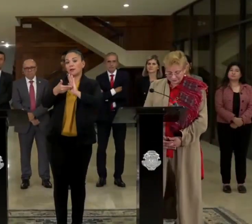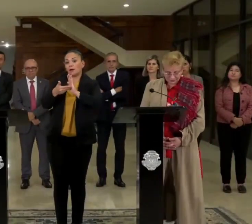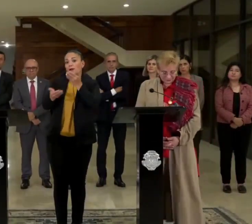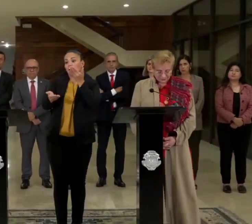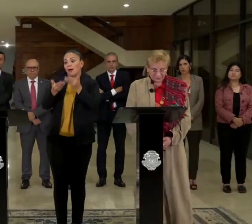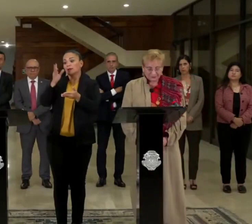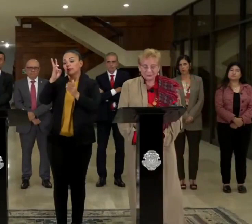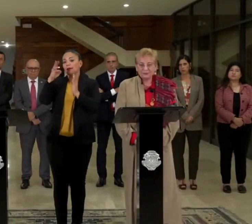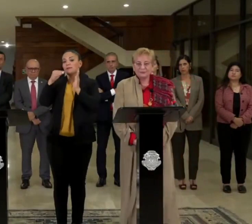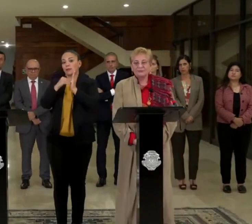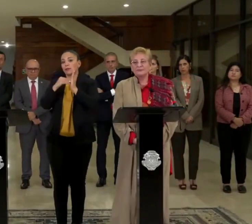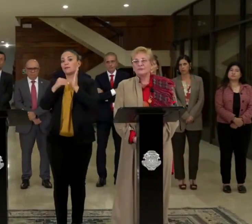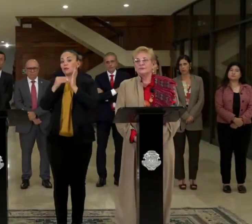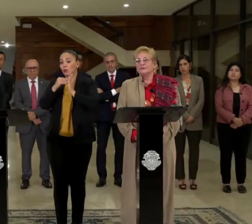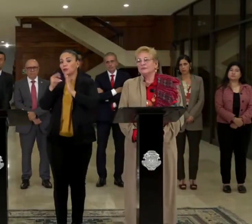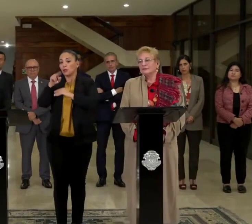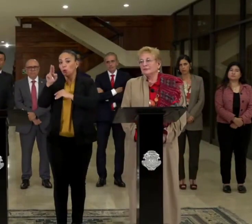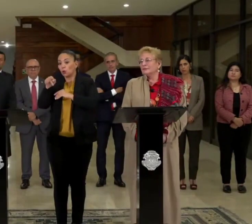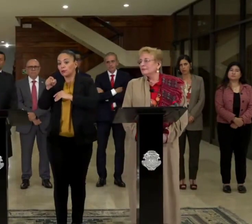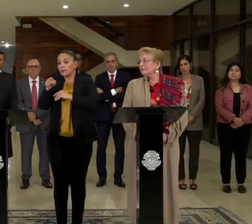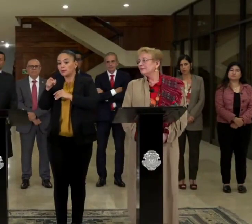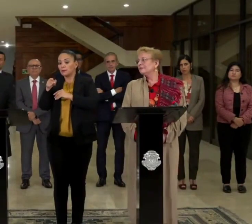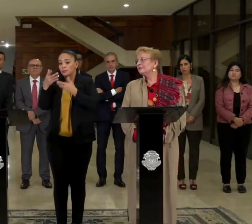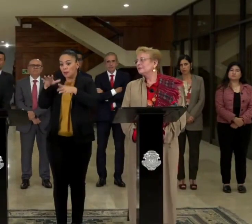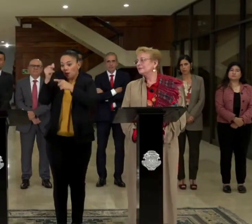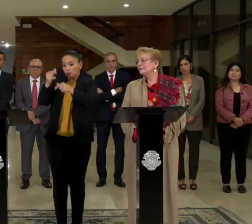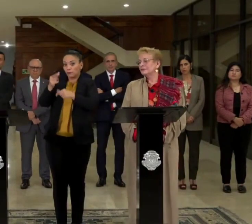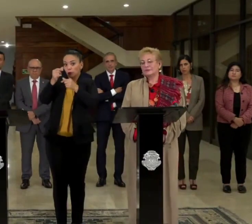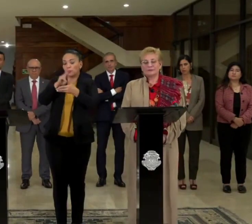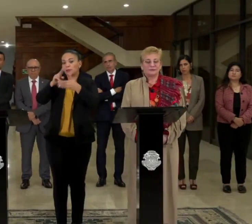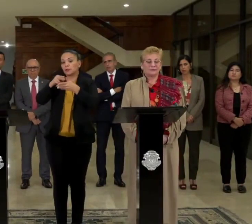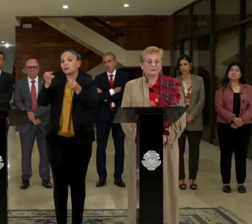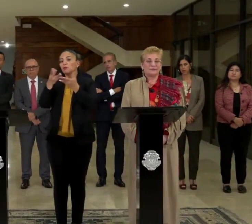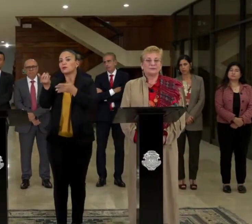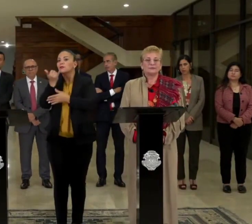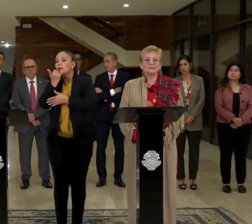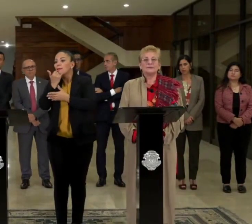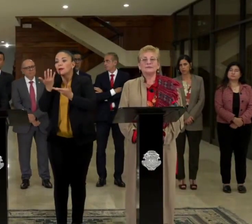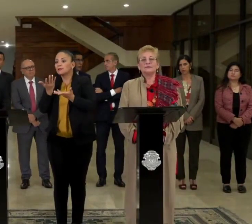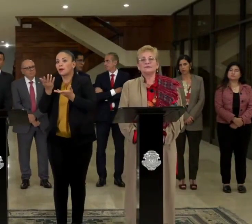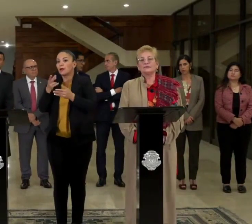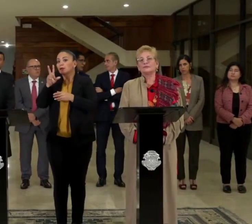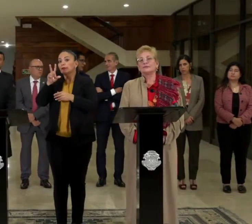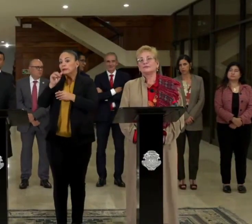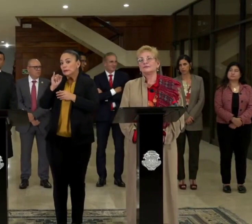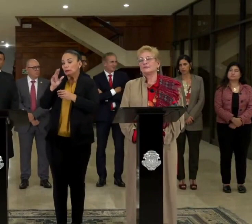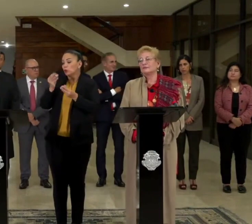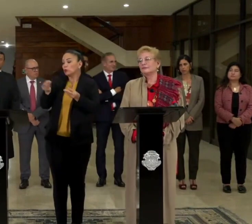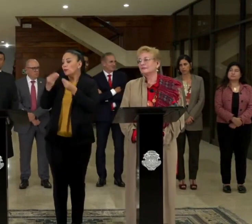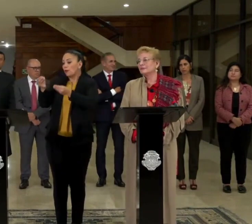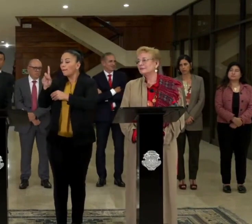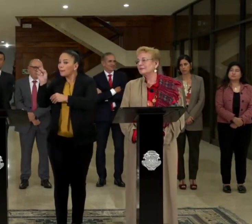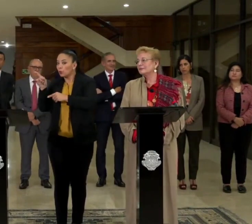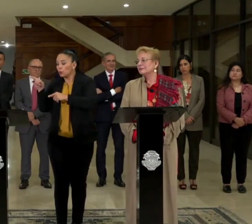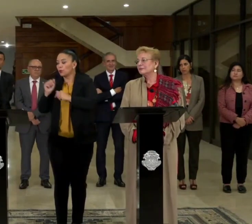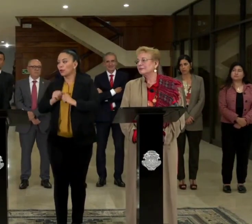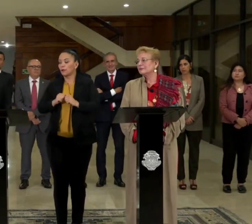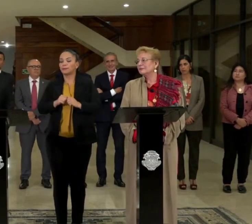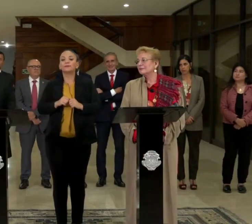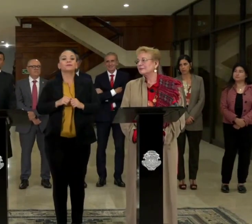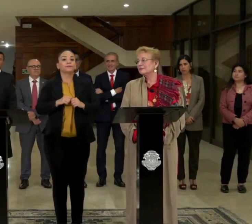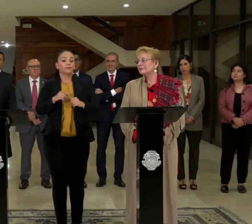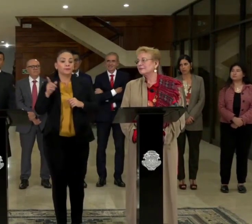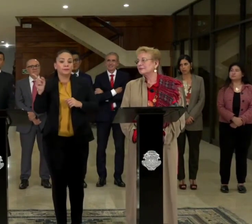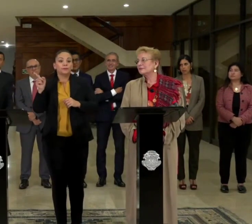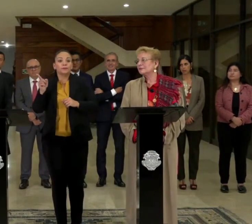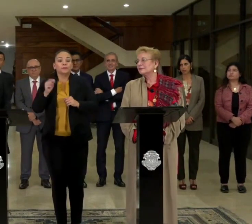millones presupuestados para las universidades públicas. ¿Qué pasará si no se consigue este 1%? No,